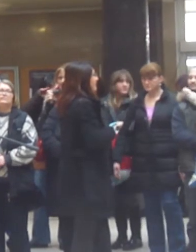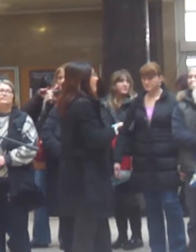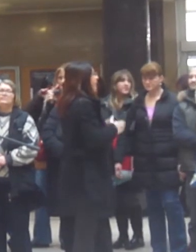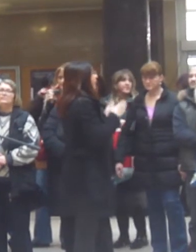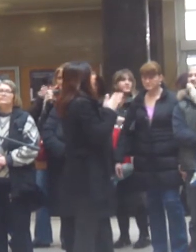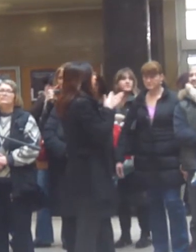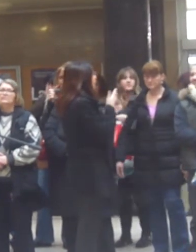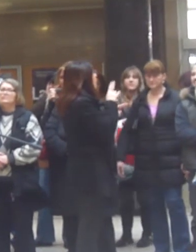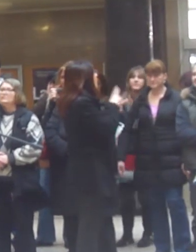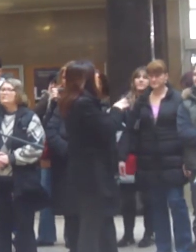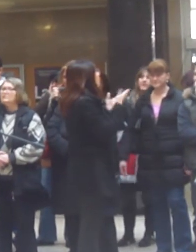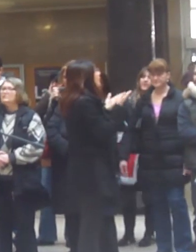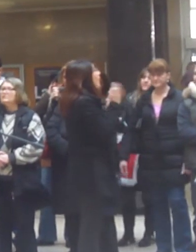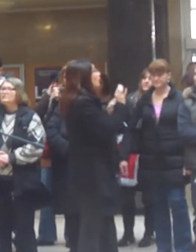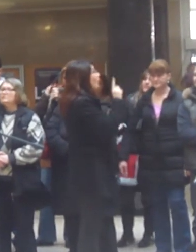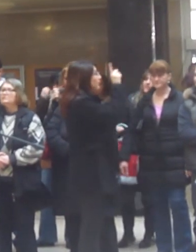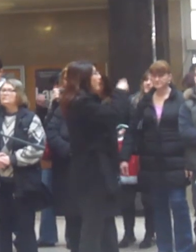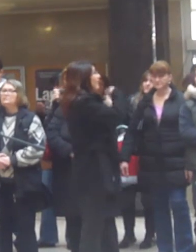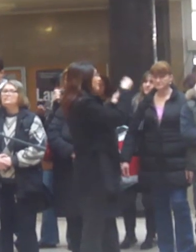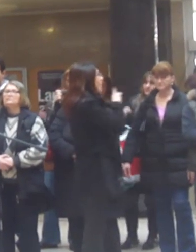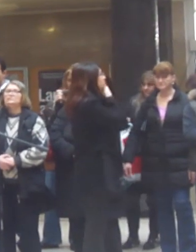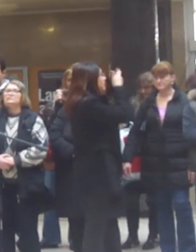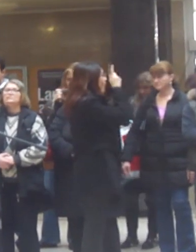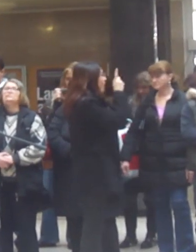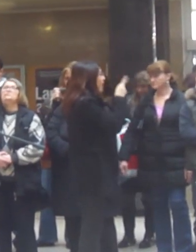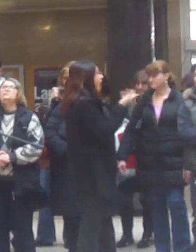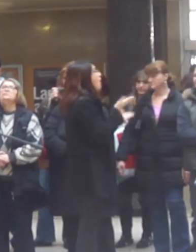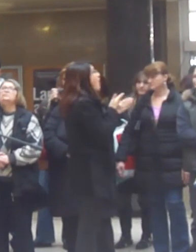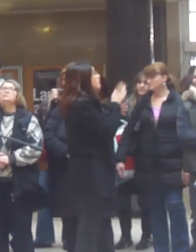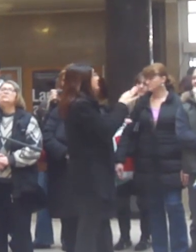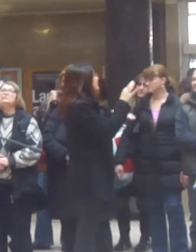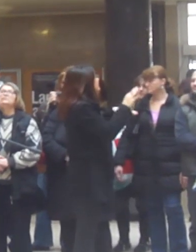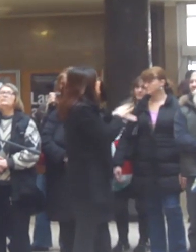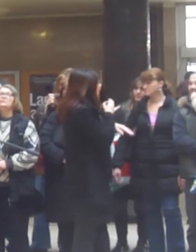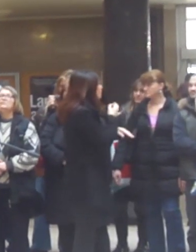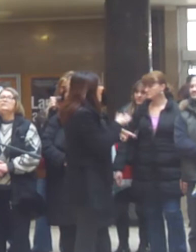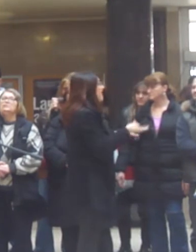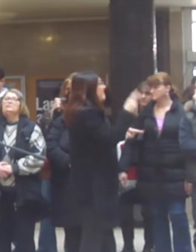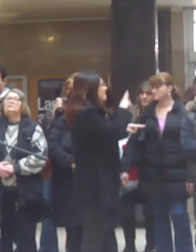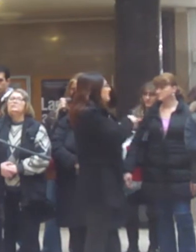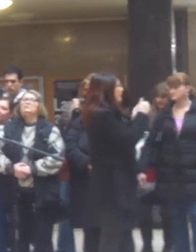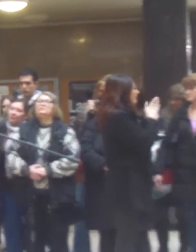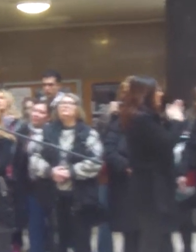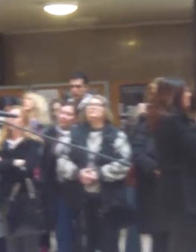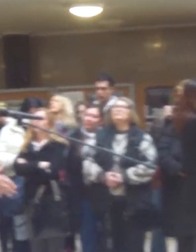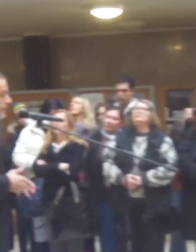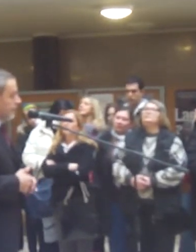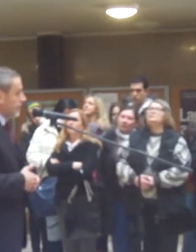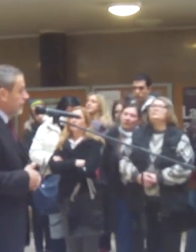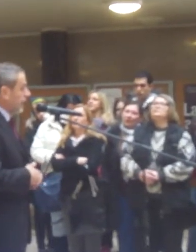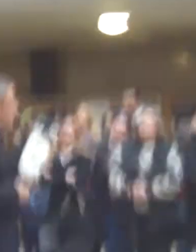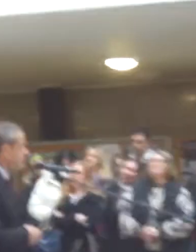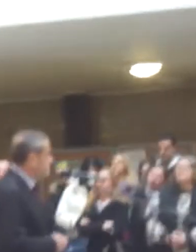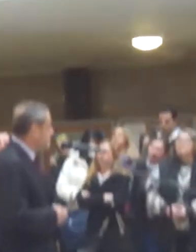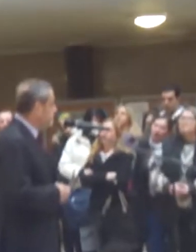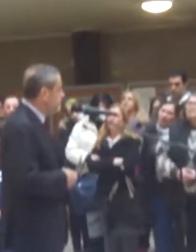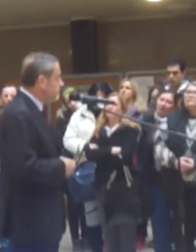Ako bude sve kako Bog da, i ako bude sreće i više pameti s naše strane, mi ćemo